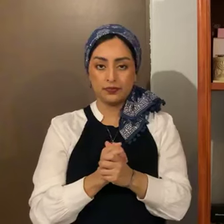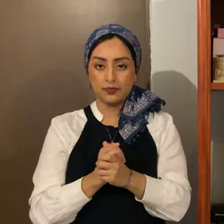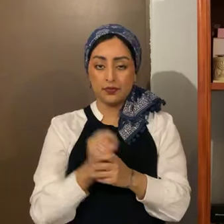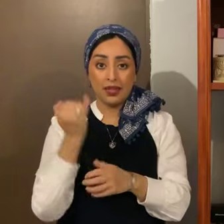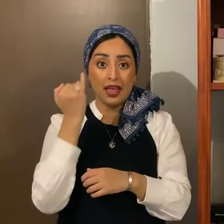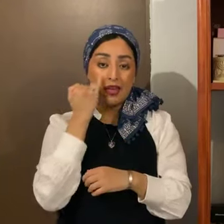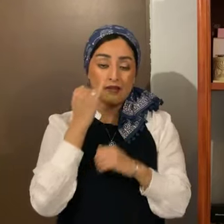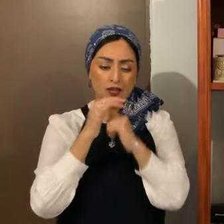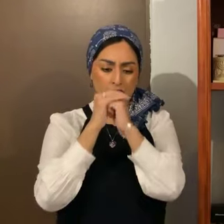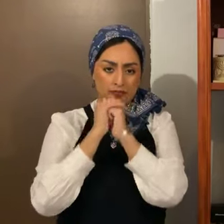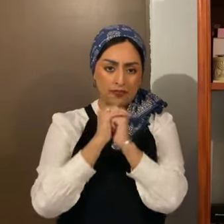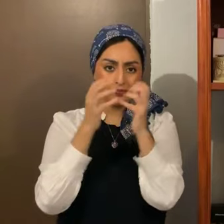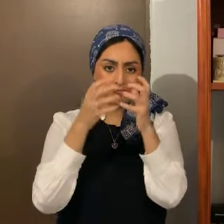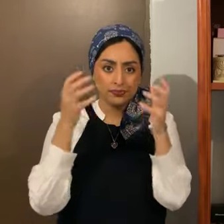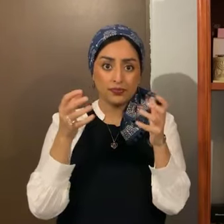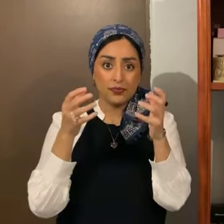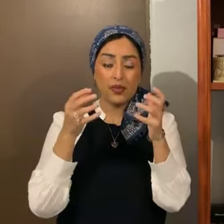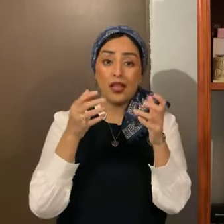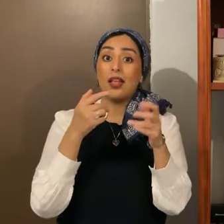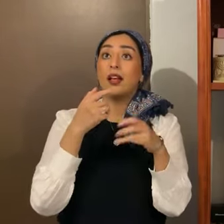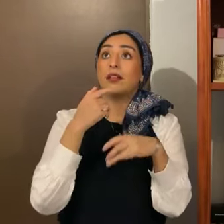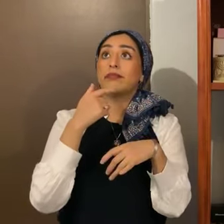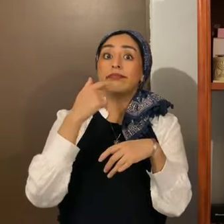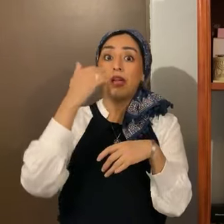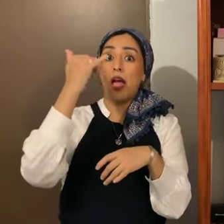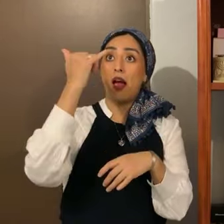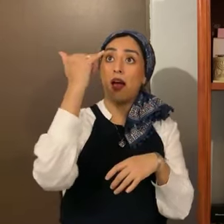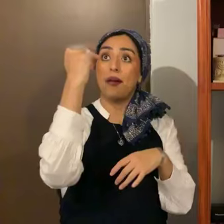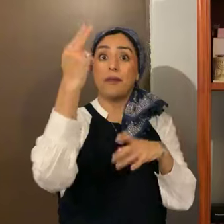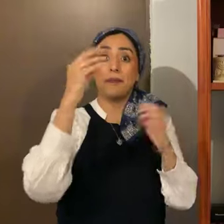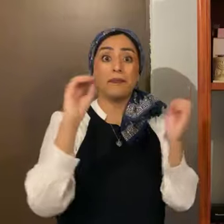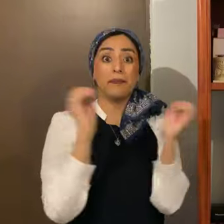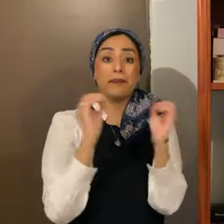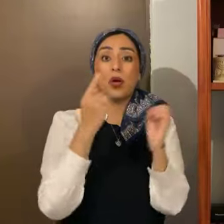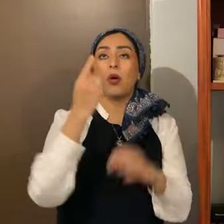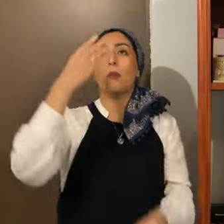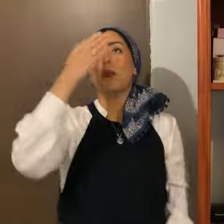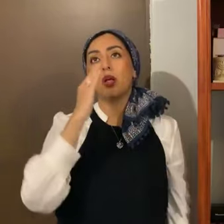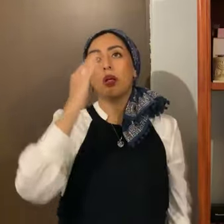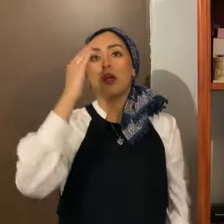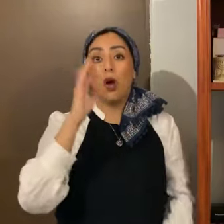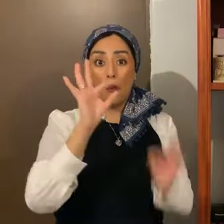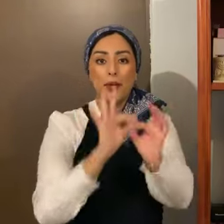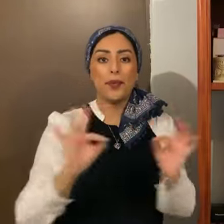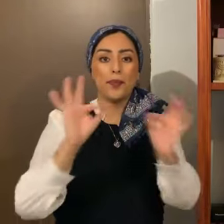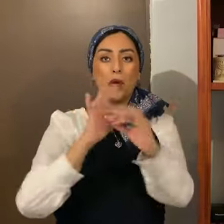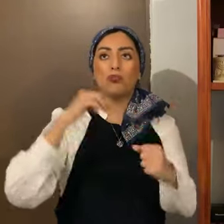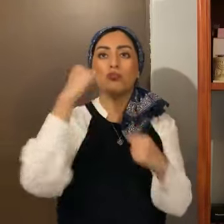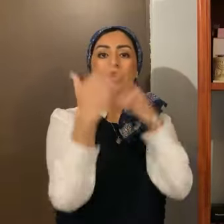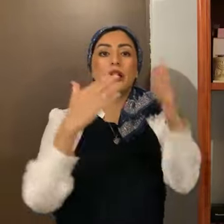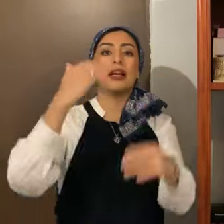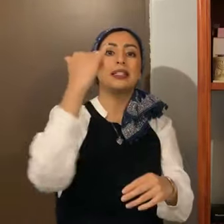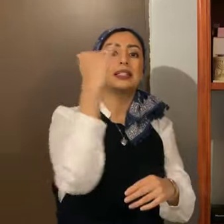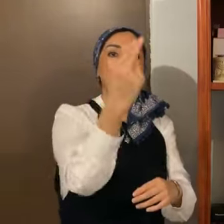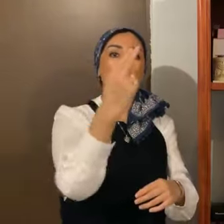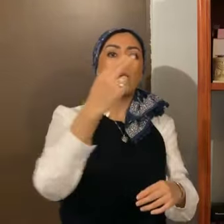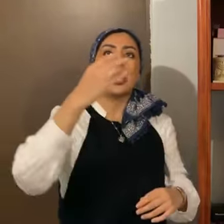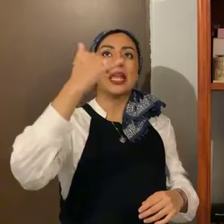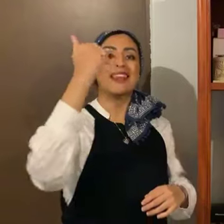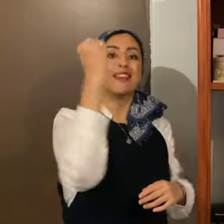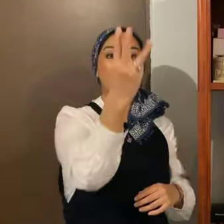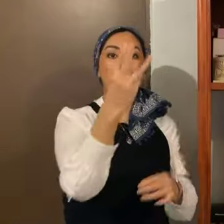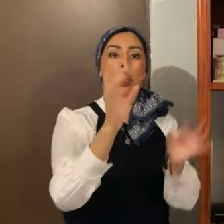se ora mucho y no se menciona el nombre de Yahweh, de Yahshua HaMashiach,